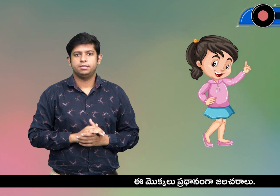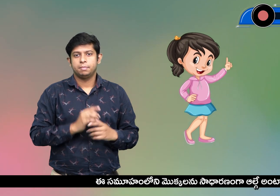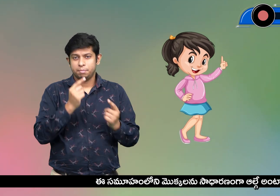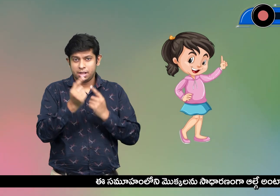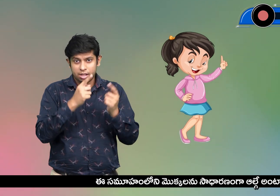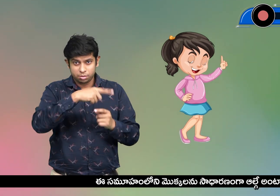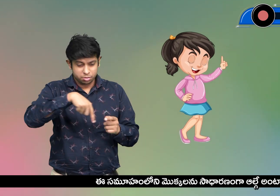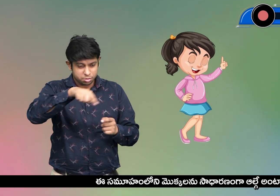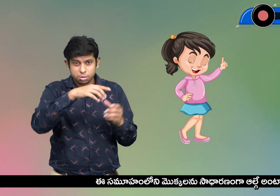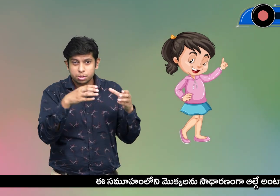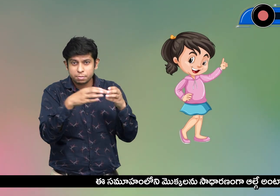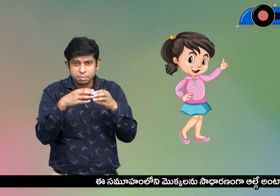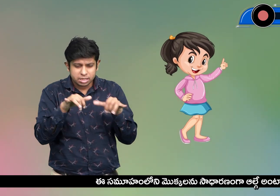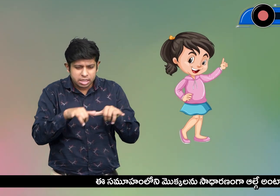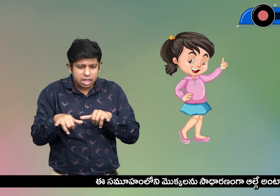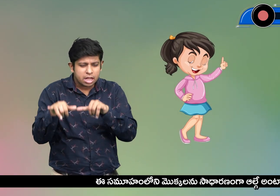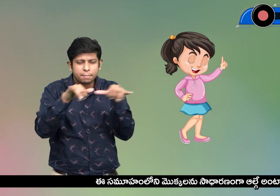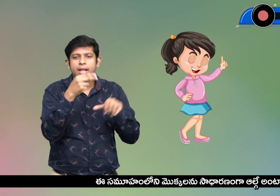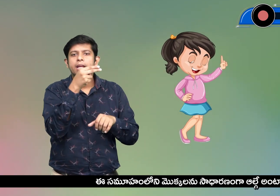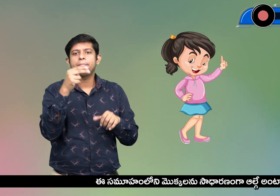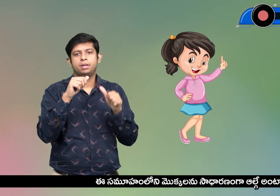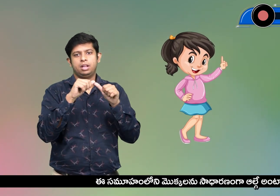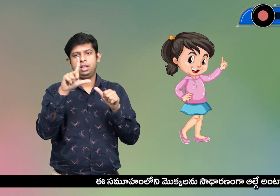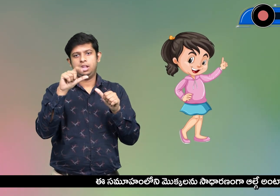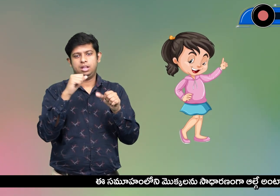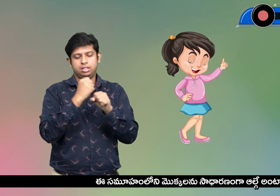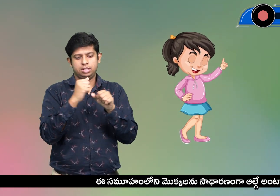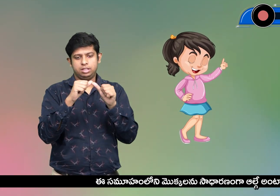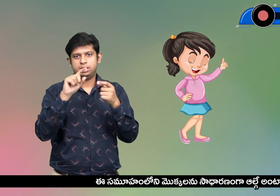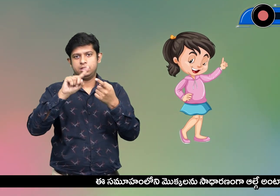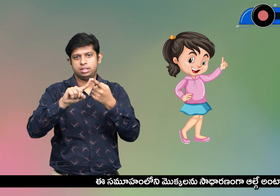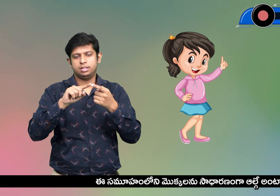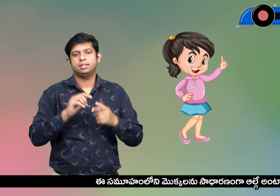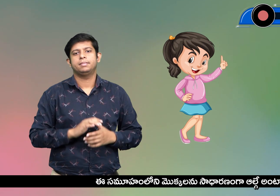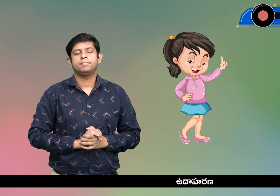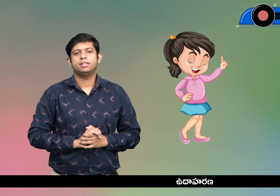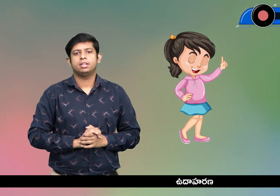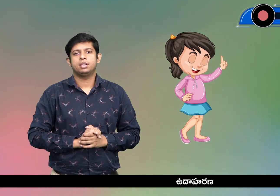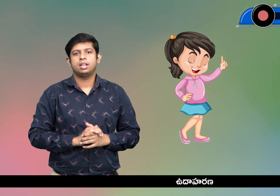ఈ సమూహంలోని మొక్కలను సాధారణంగా ఆల్గే అంటారు. ఉదాహరణ: